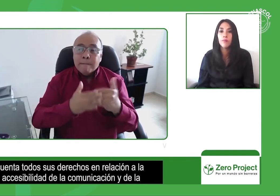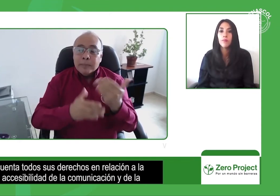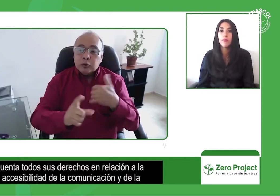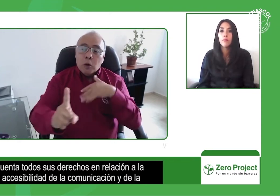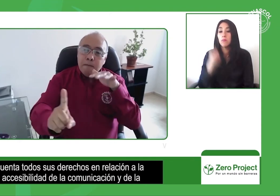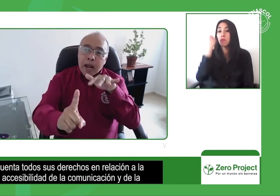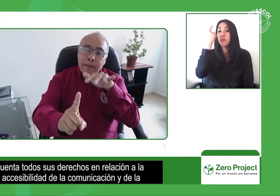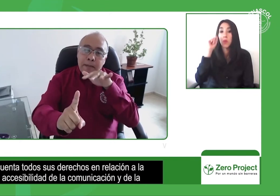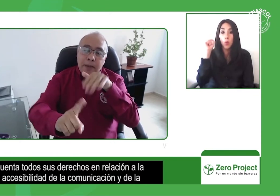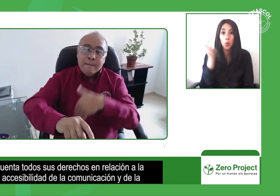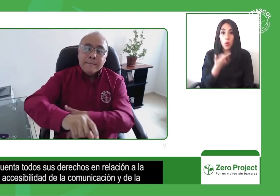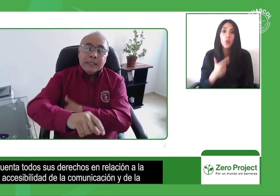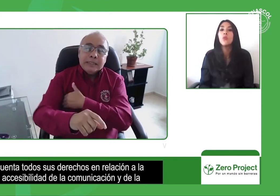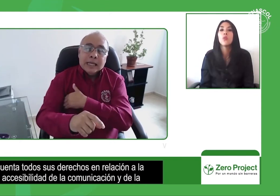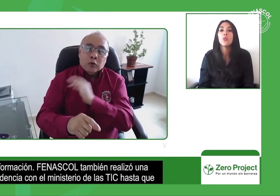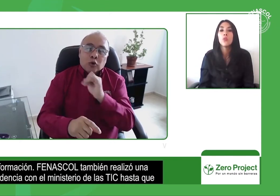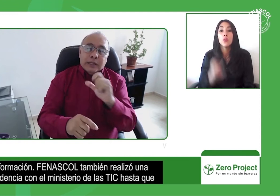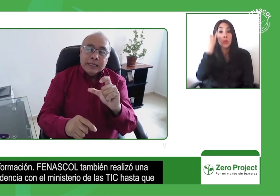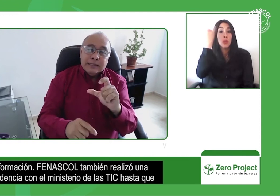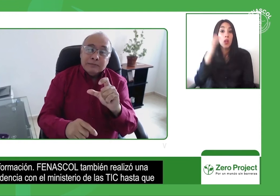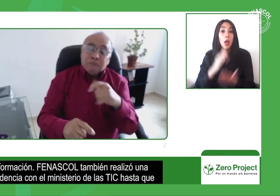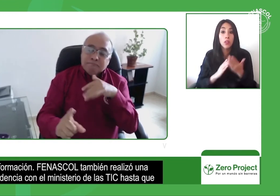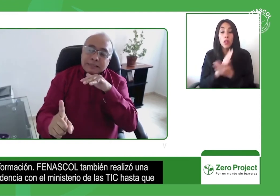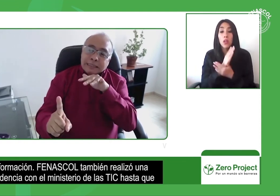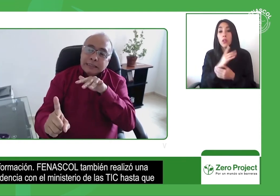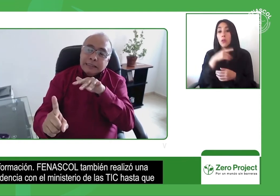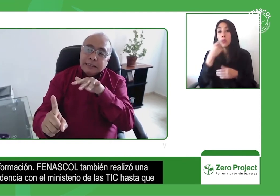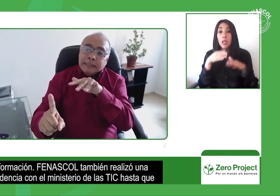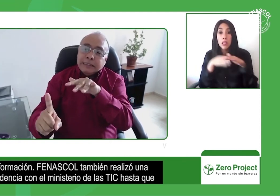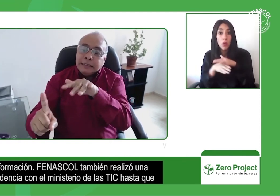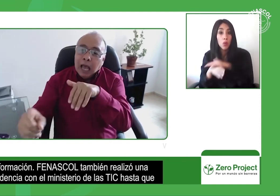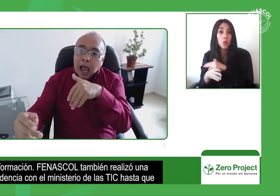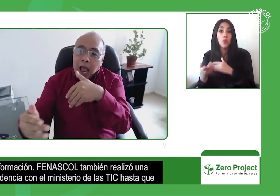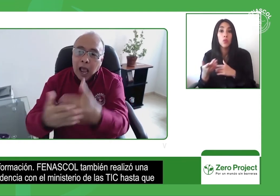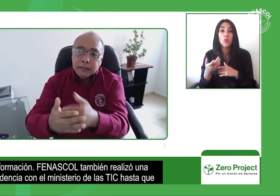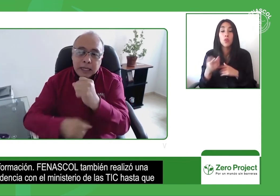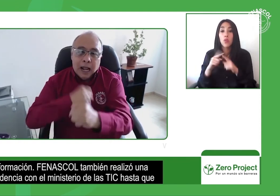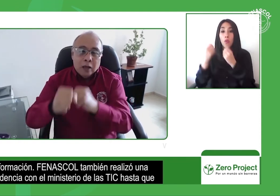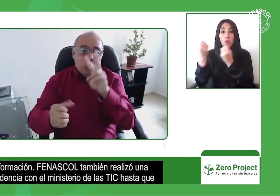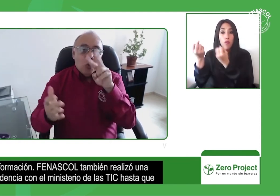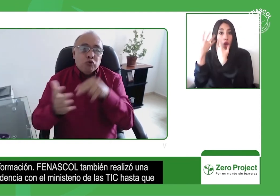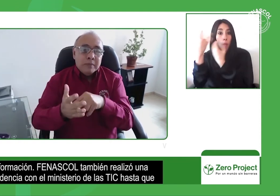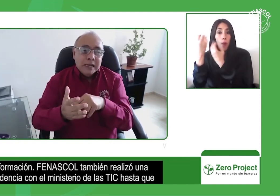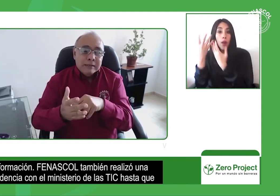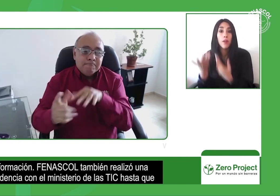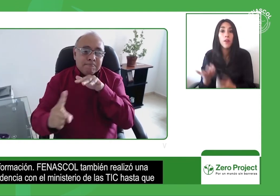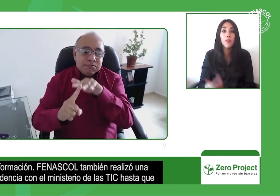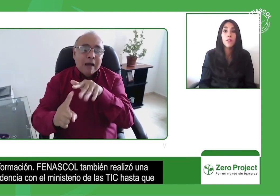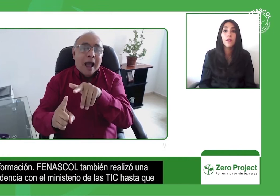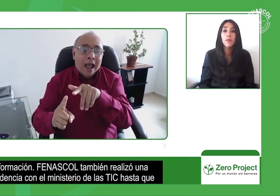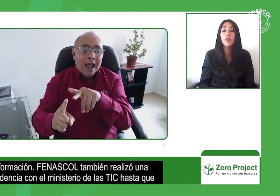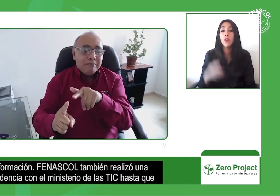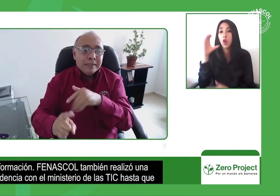en relación a la accesibilidad, la comunicación y la información. FENASCOL también realizó una incidencia con el